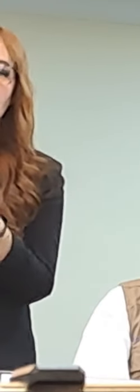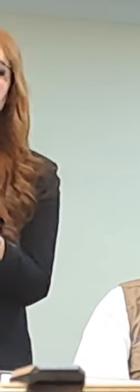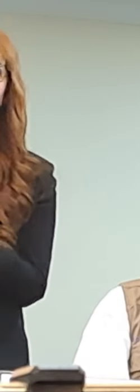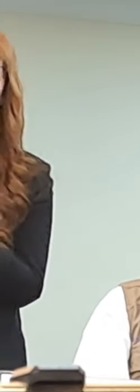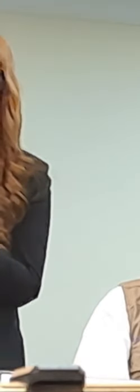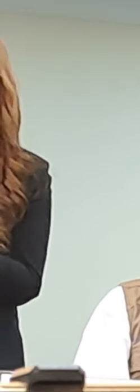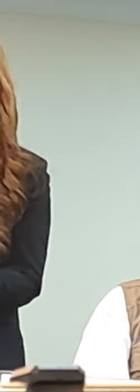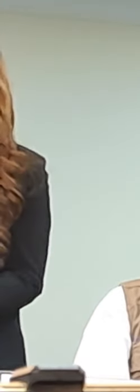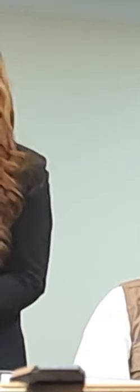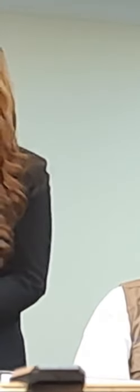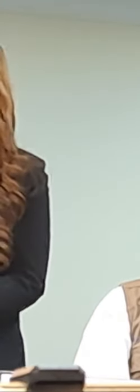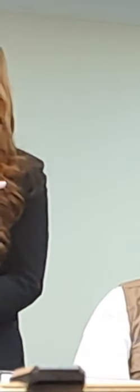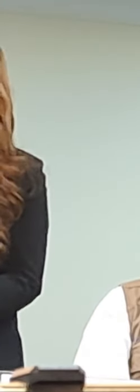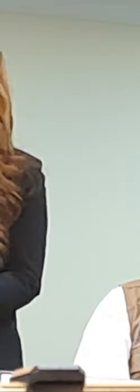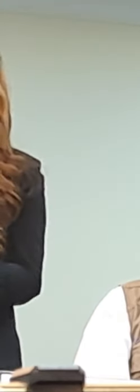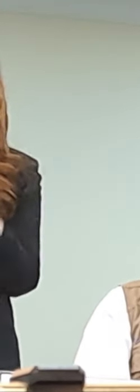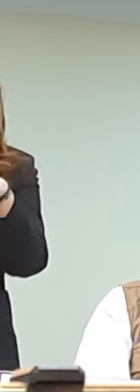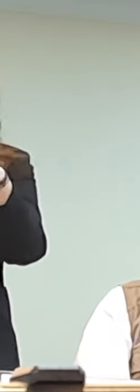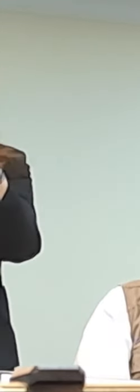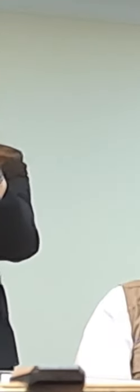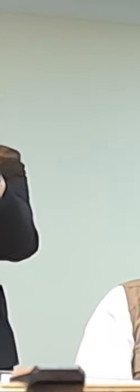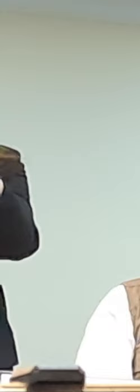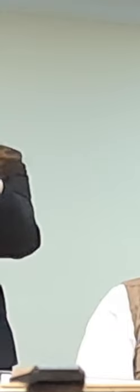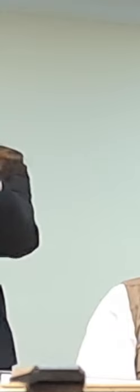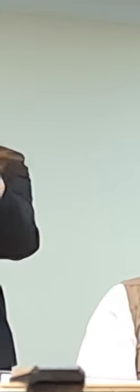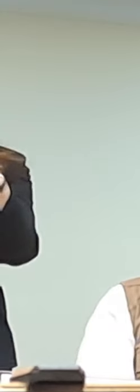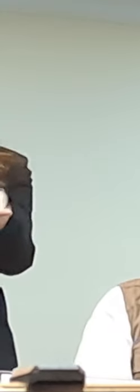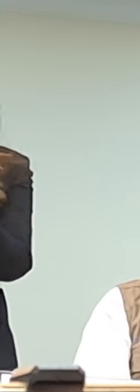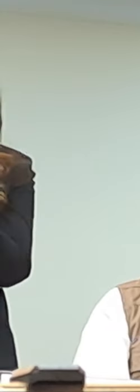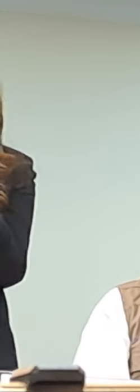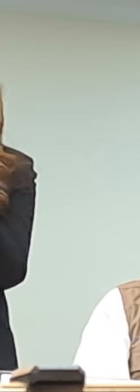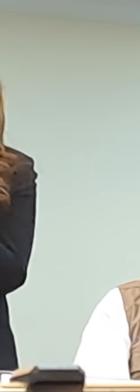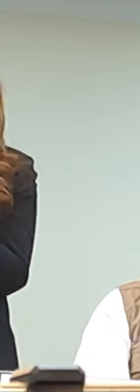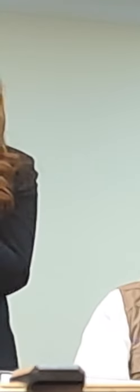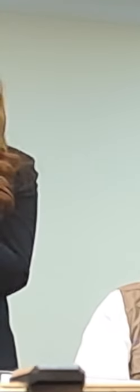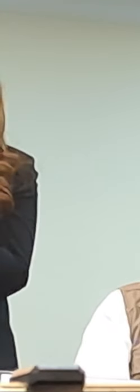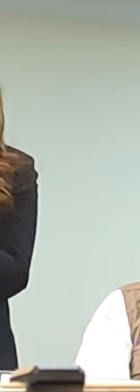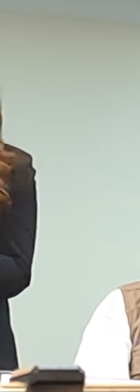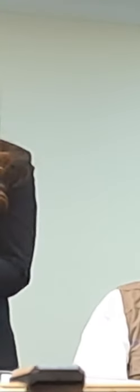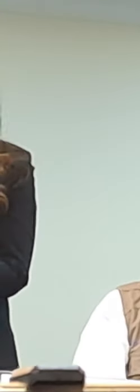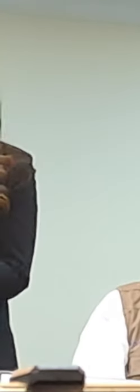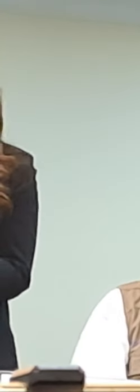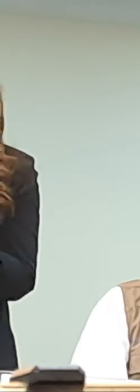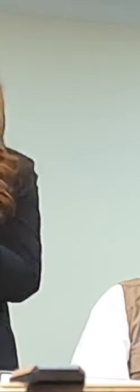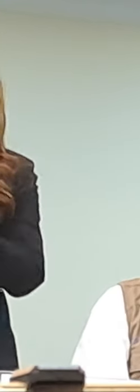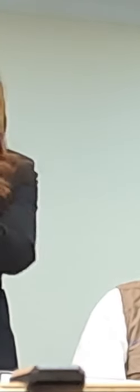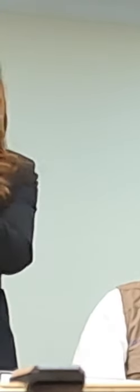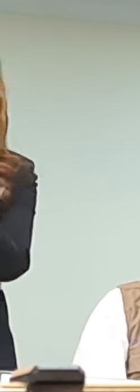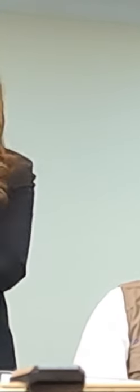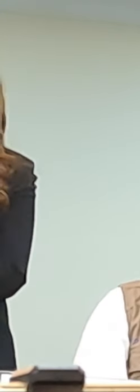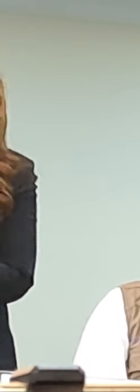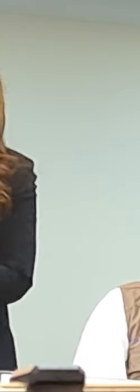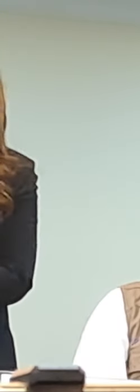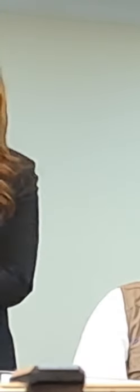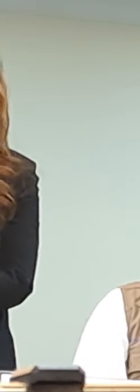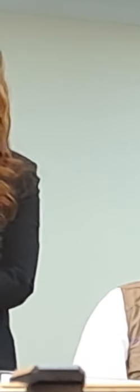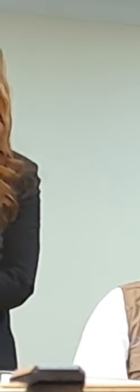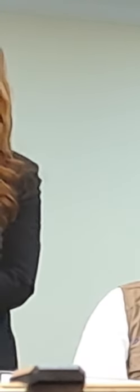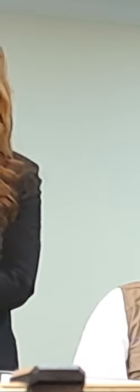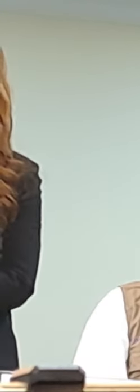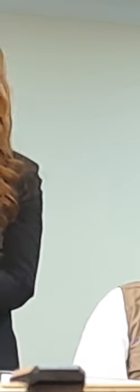atau keunguan, kemudian kuku-kuku dari korban juga semuanya ungu, itu menunjukkan bahwa korban memang kekurangan oksigen berat